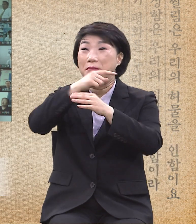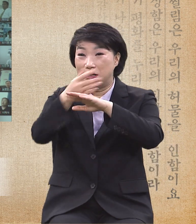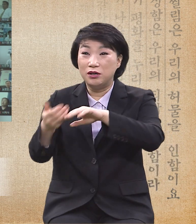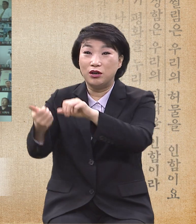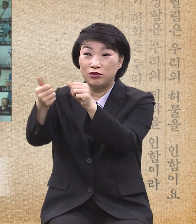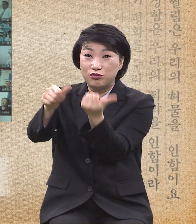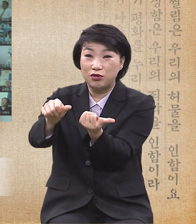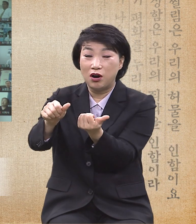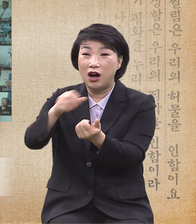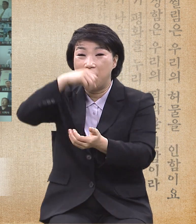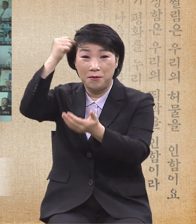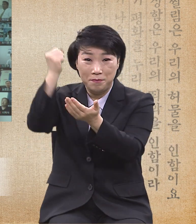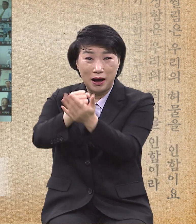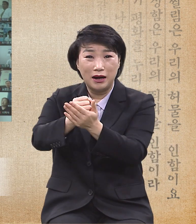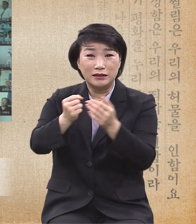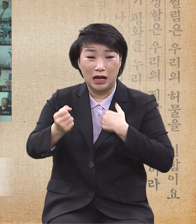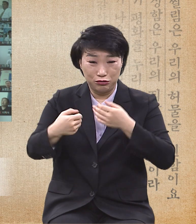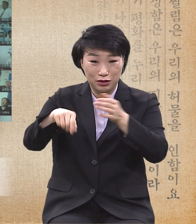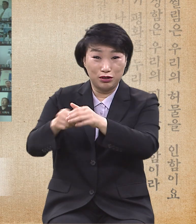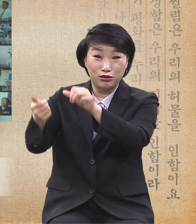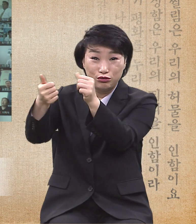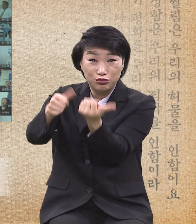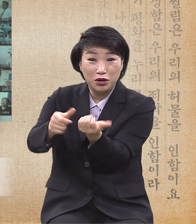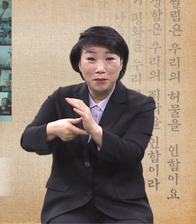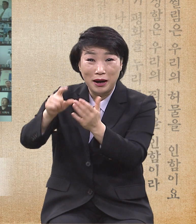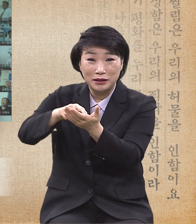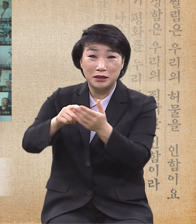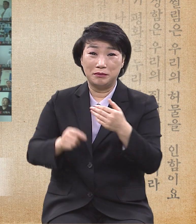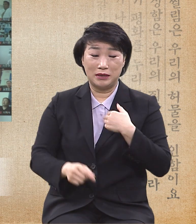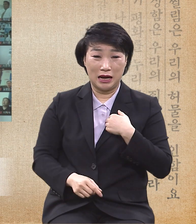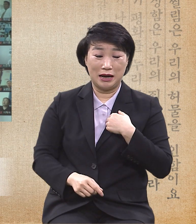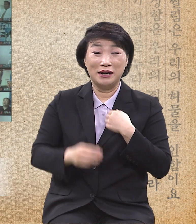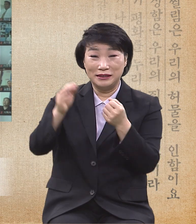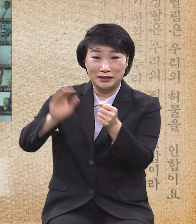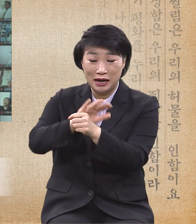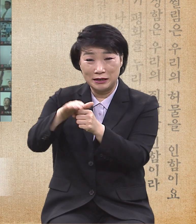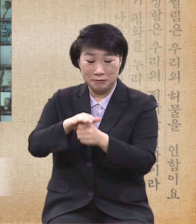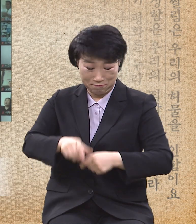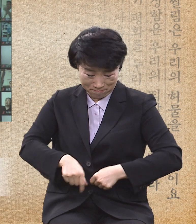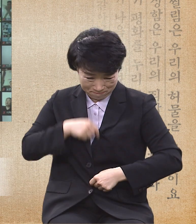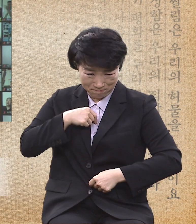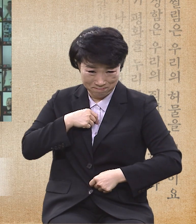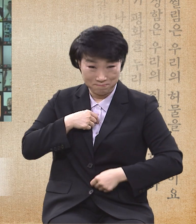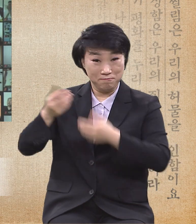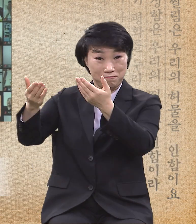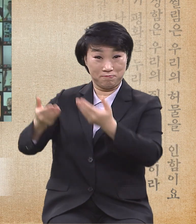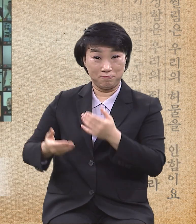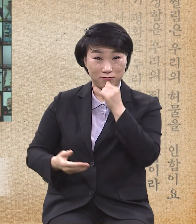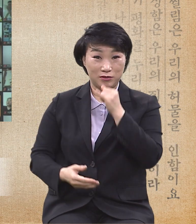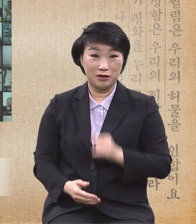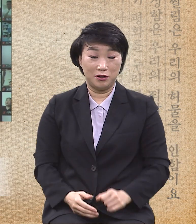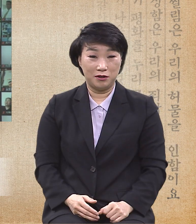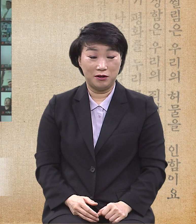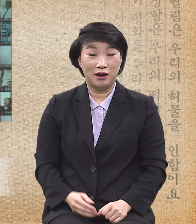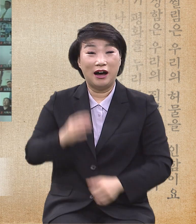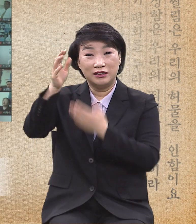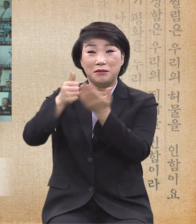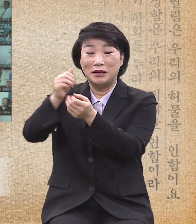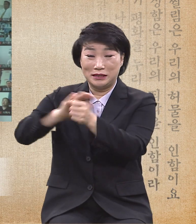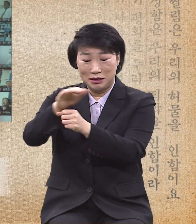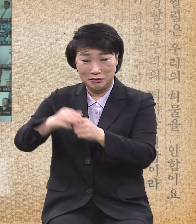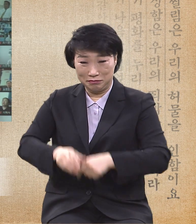자기를 십자가에 못 박아 날 위해 죽으시는 만큼 사랑이 정직할 수가 있어요. 하나님의